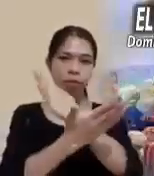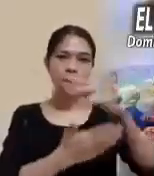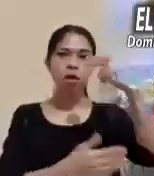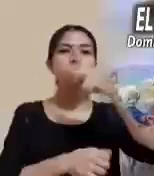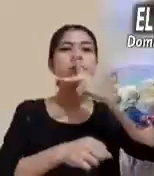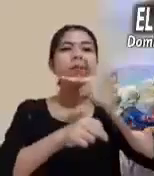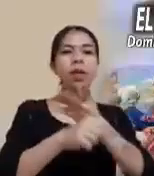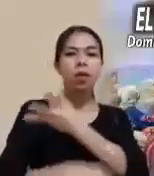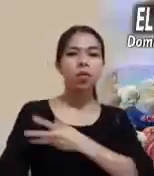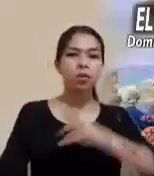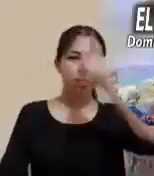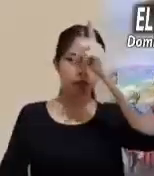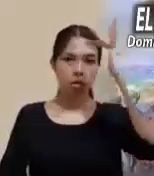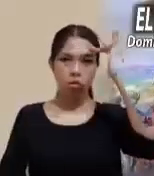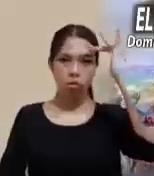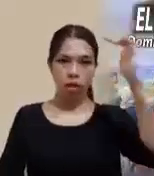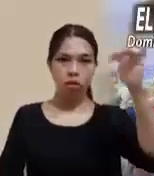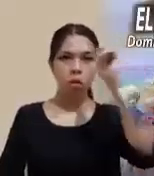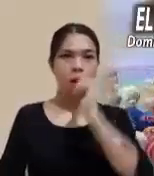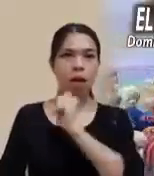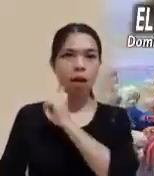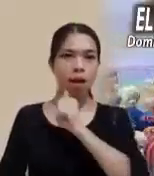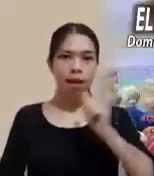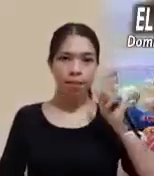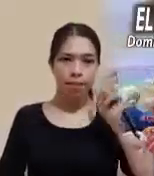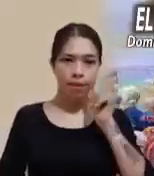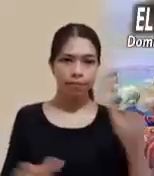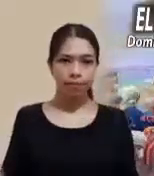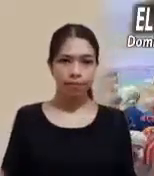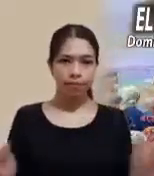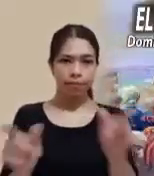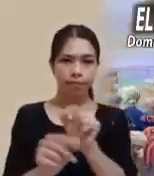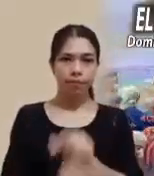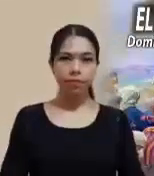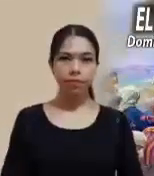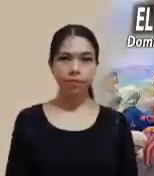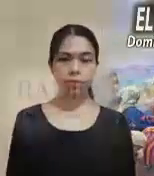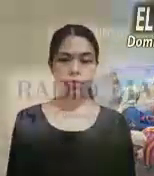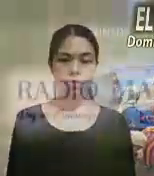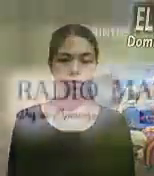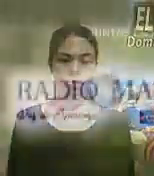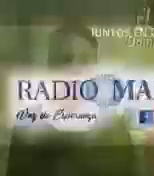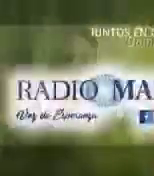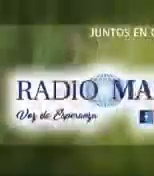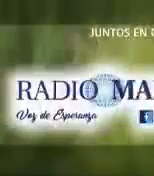te bendiga en nombre del Padre, y del Hijo, y del Espíritu Santo.